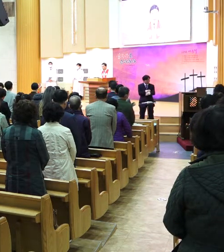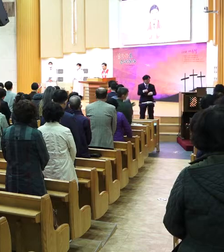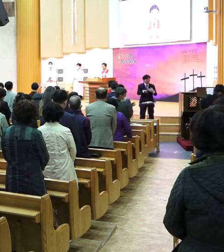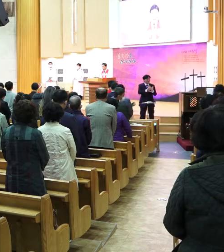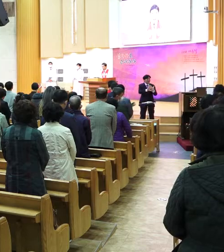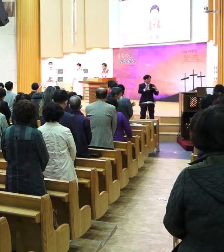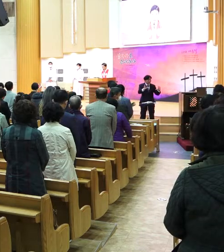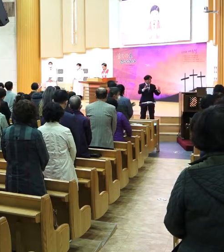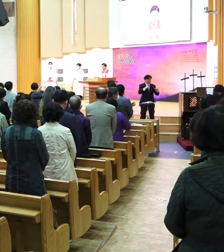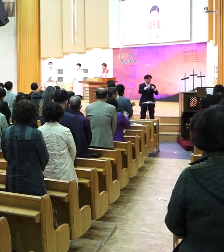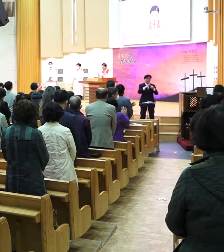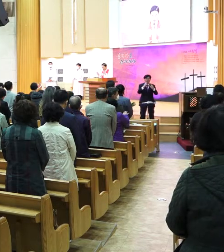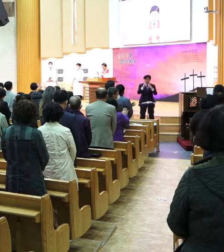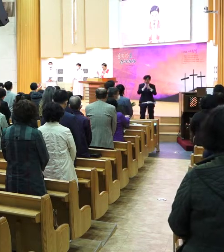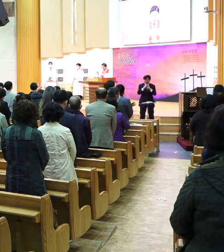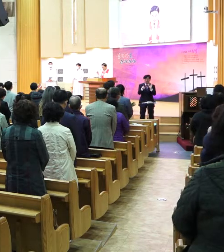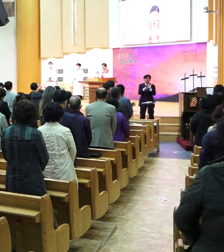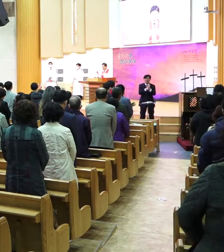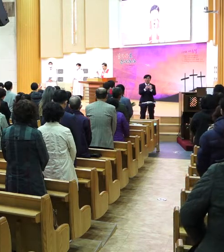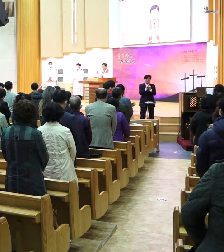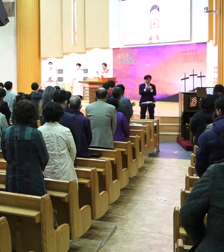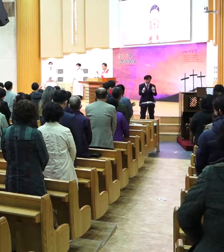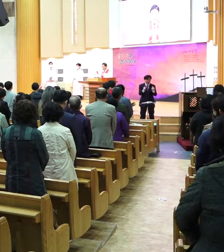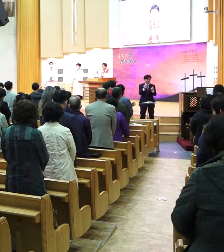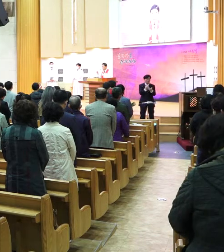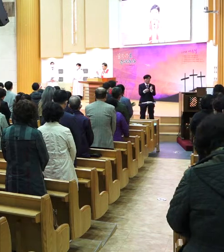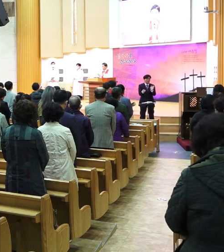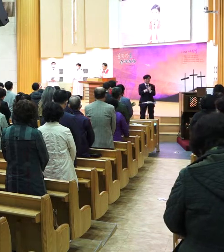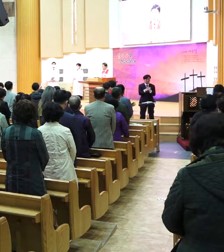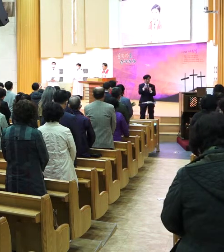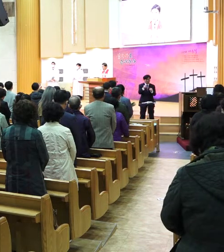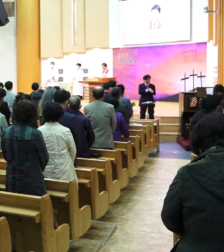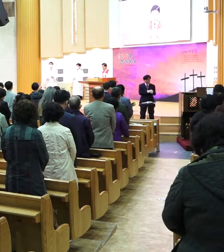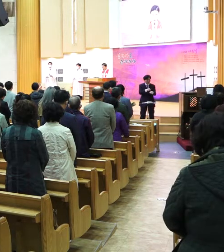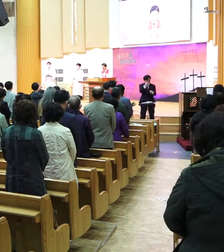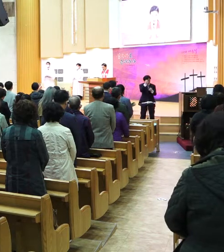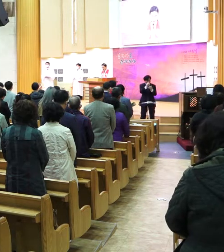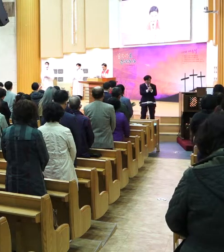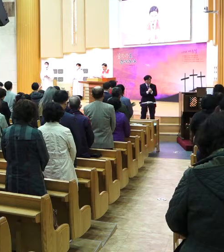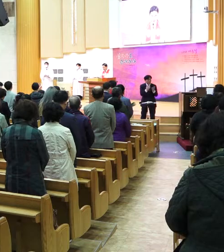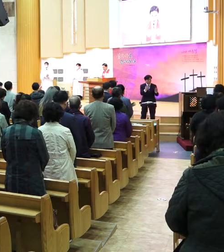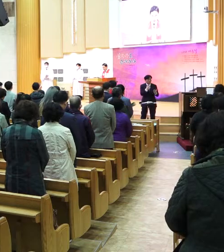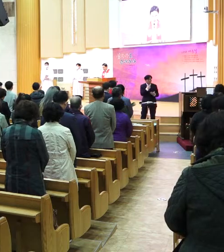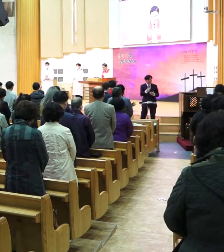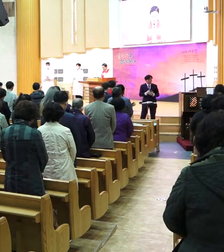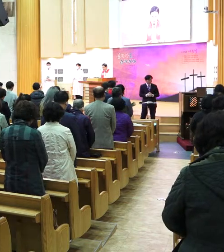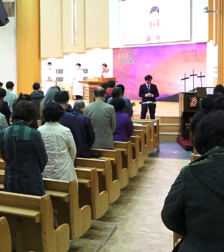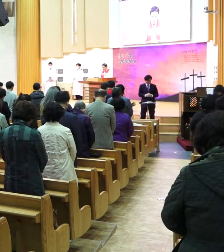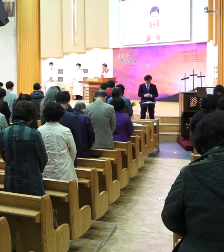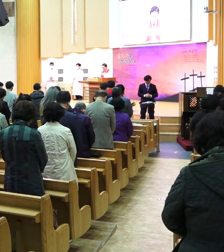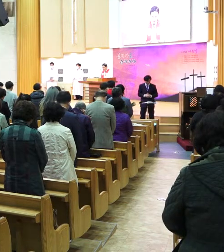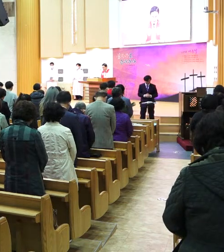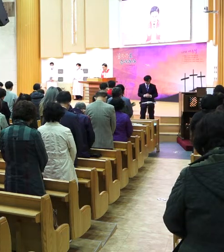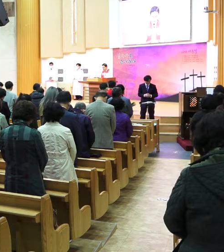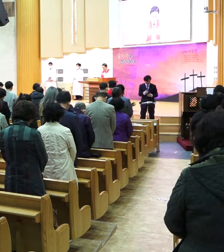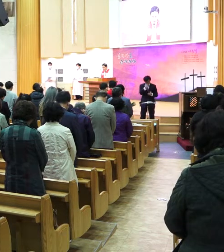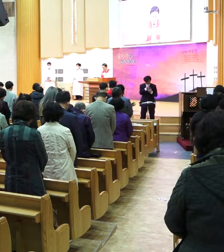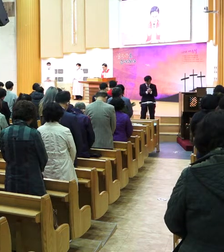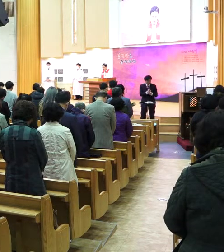미얀마와 또 다른 여러 곳을 위해서 함께 기도하겠습니다. 우리 한 30초 정도만 소리내서 기도하겠습니다. 하나님